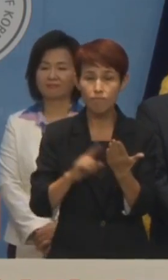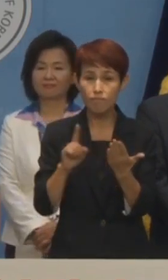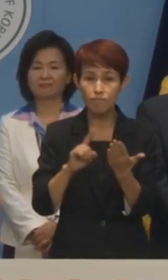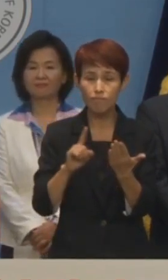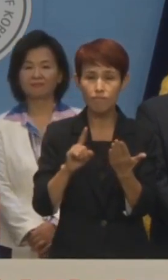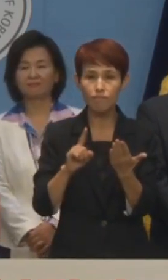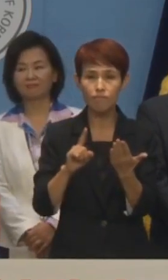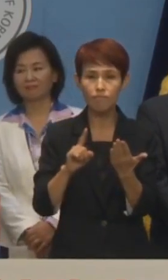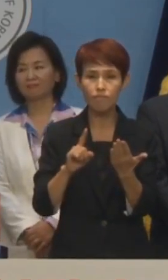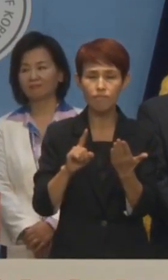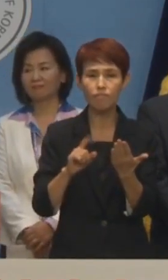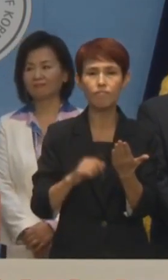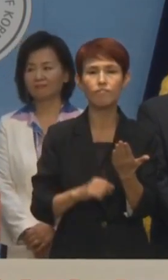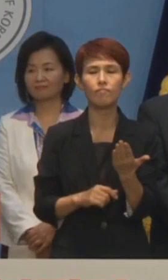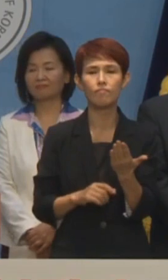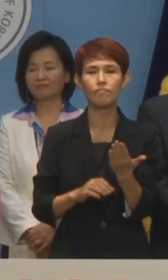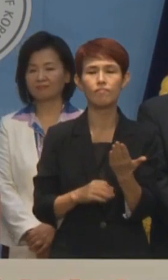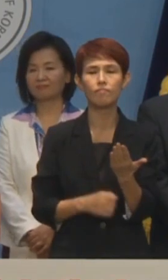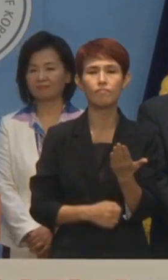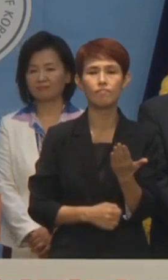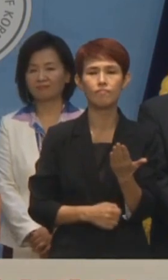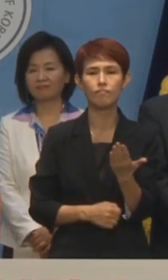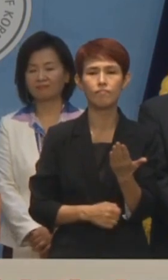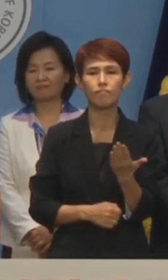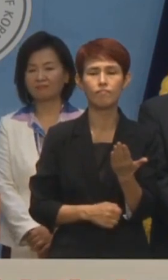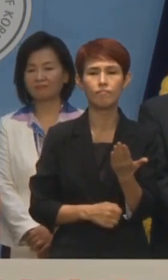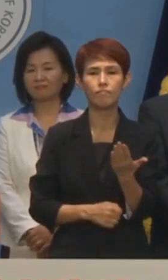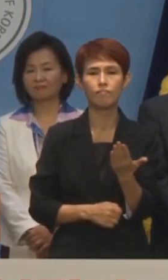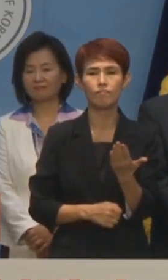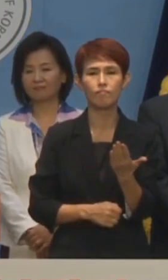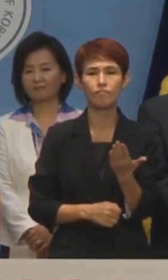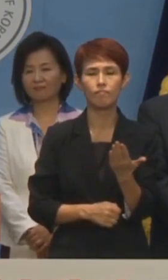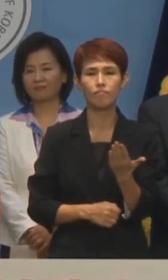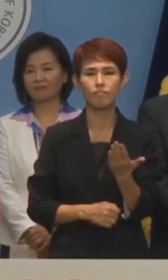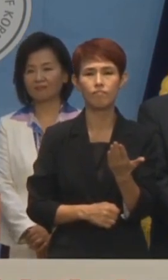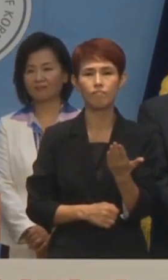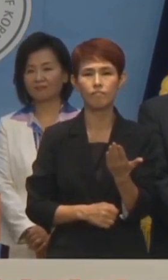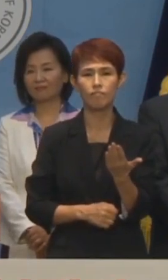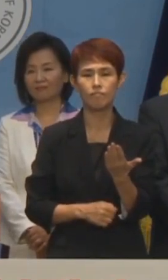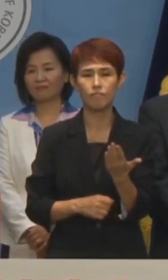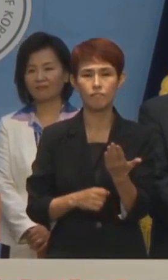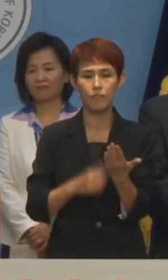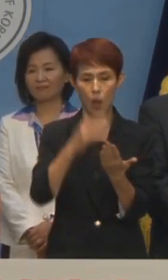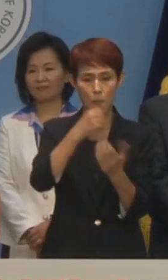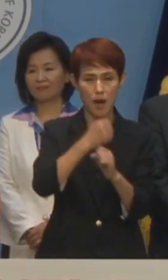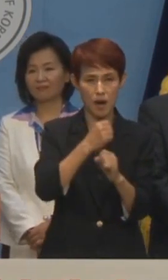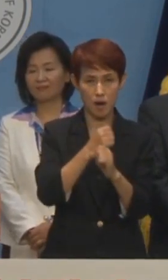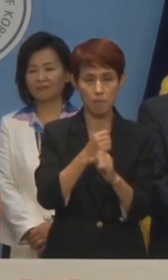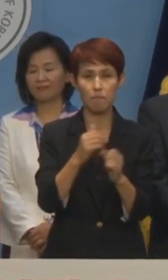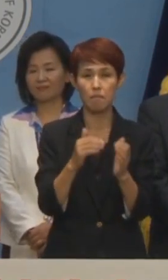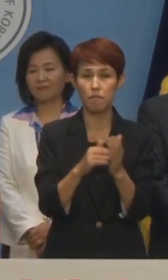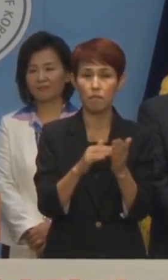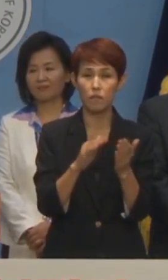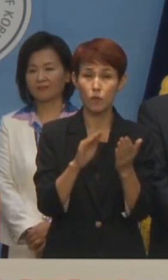박사가 기초했습니다만 그 이후 임정법통론은 우리